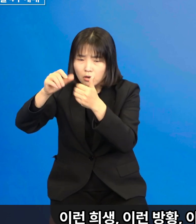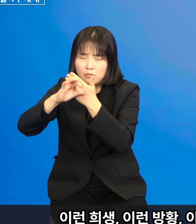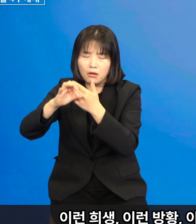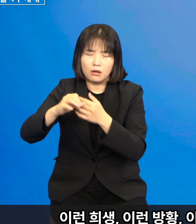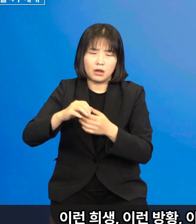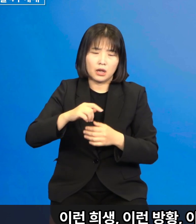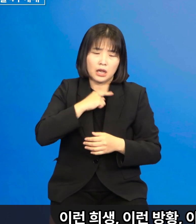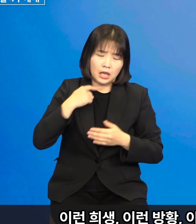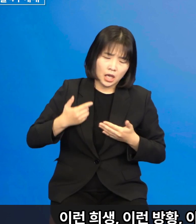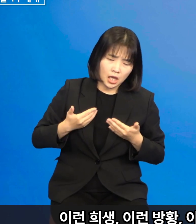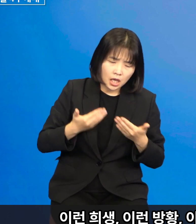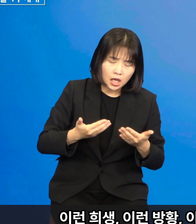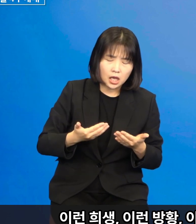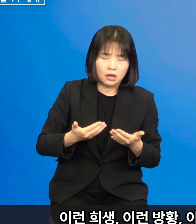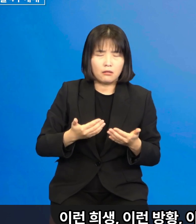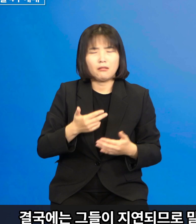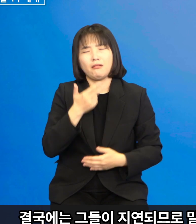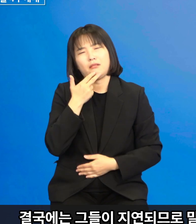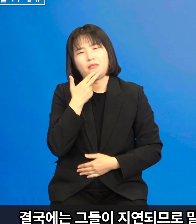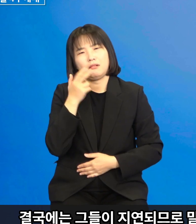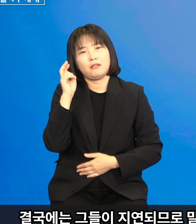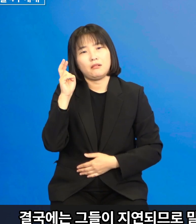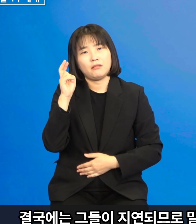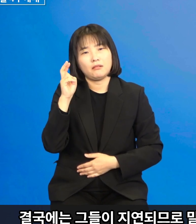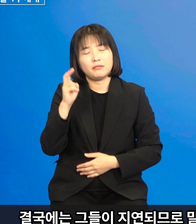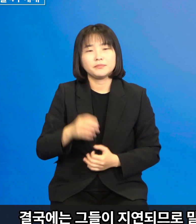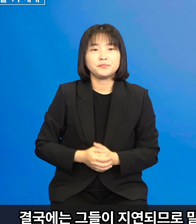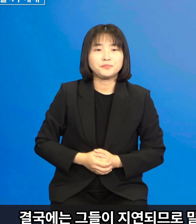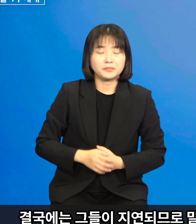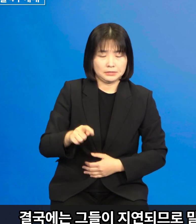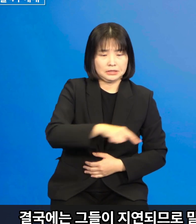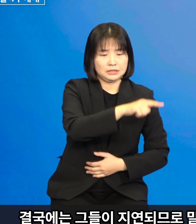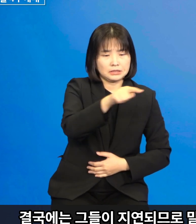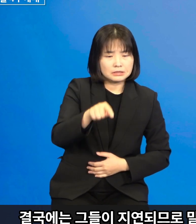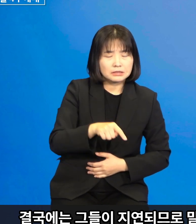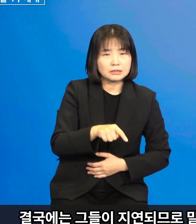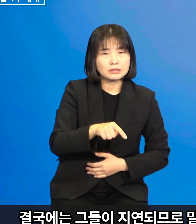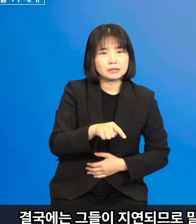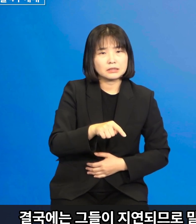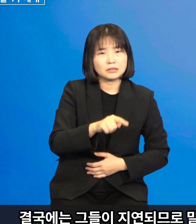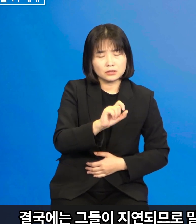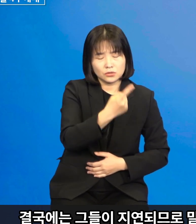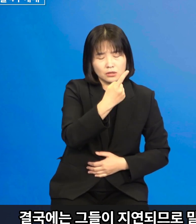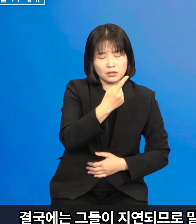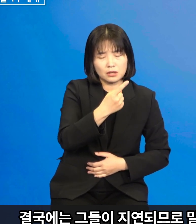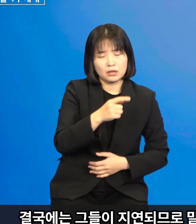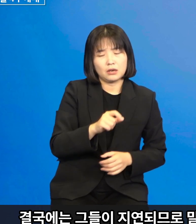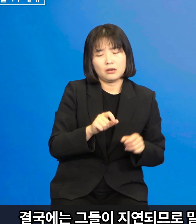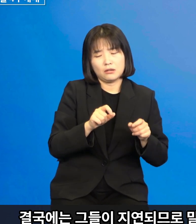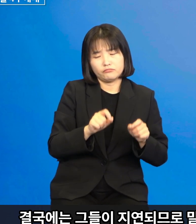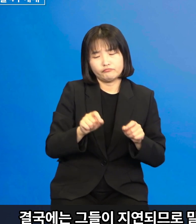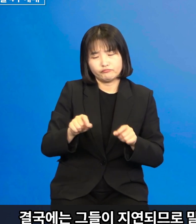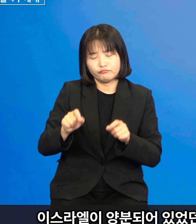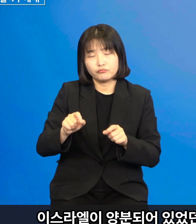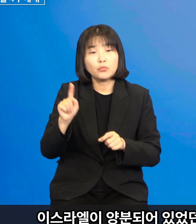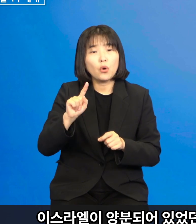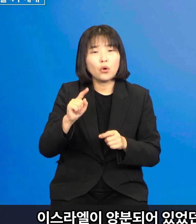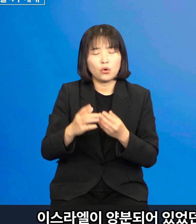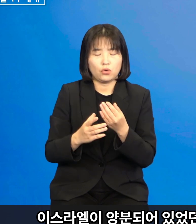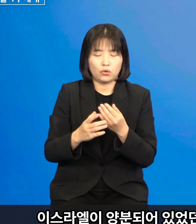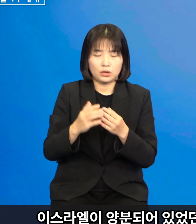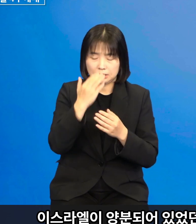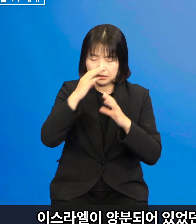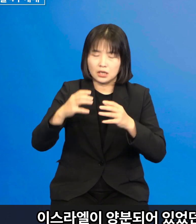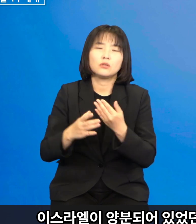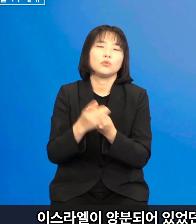아마 없었을 것입니다. 결국에는 그들이 지연됨으로 말미암아 통일도 지연이 되었던 것이죠. 이